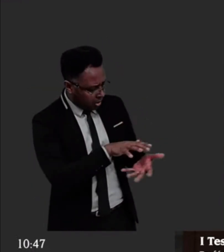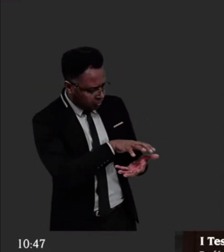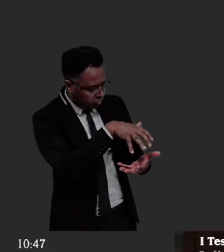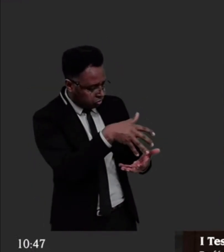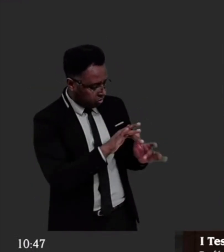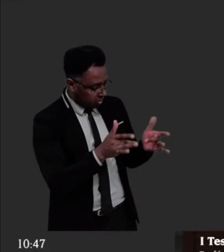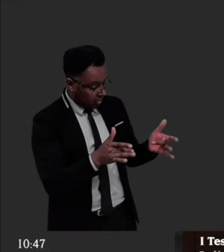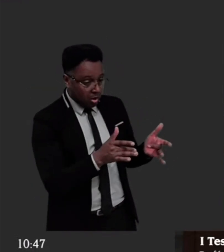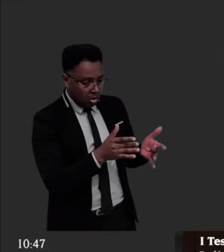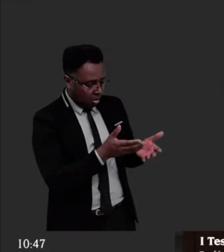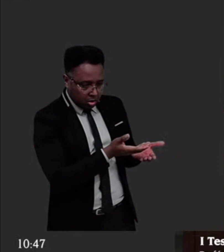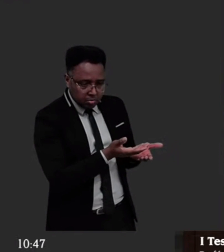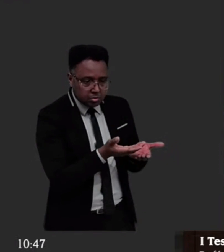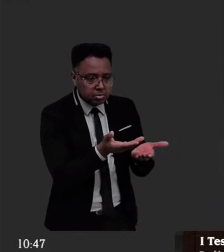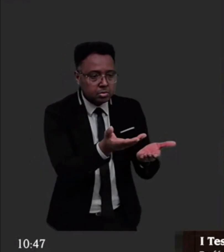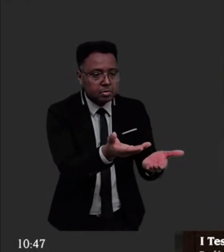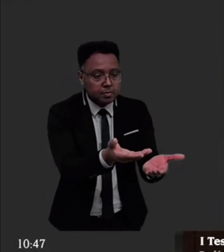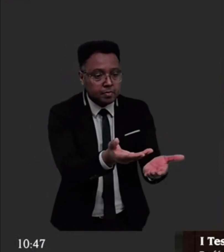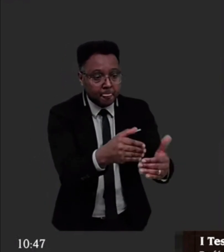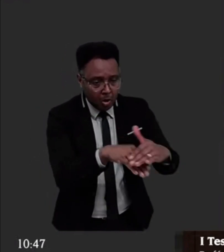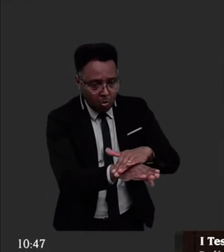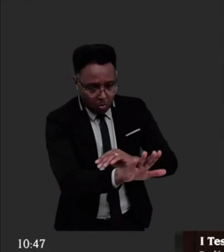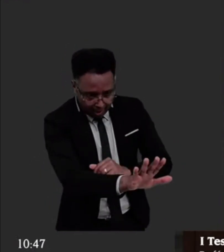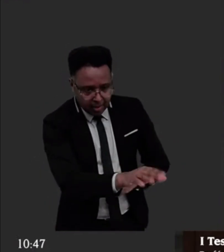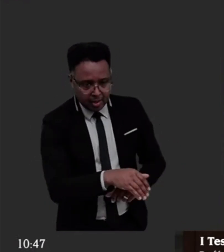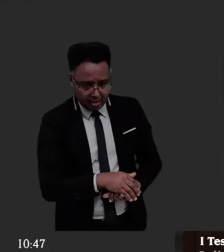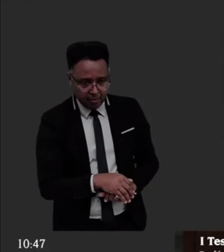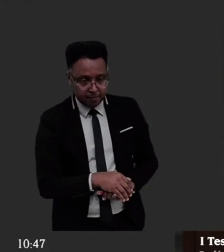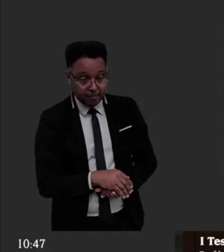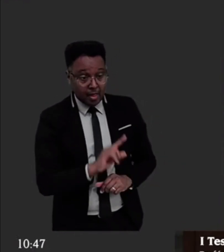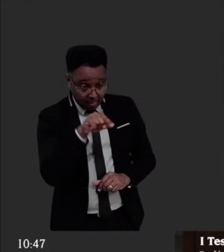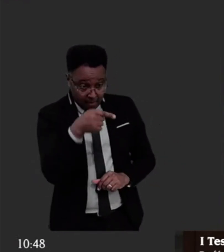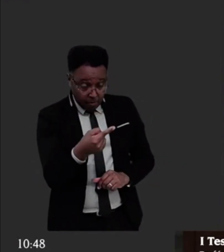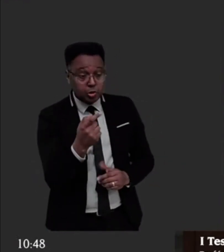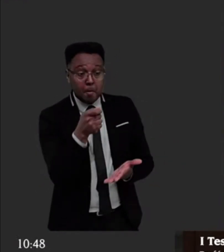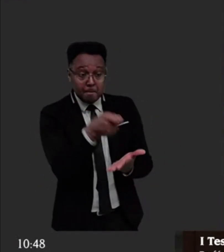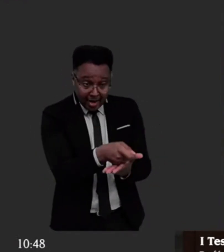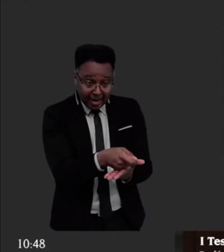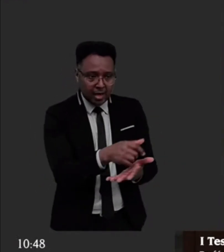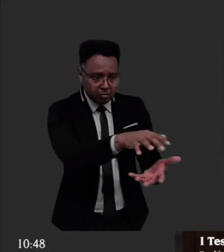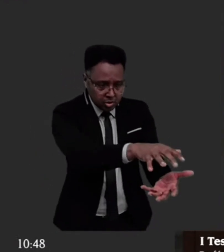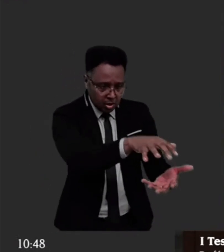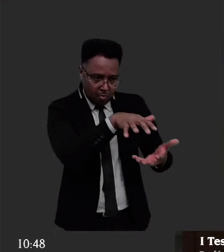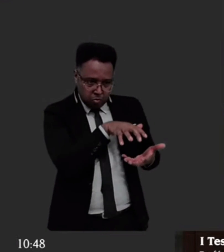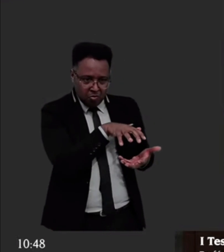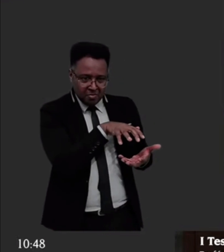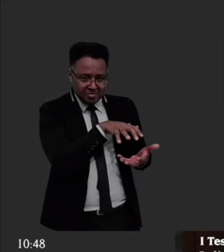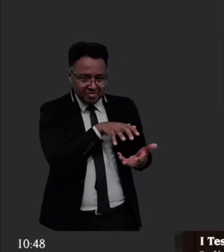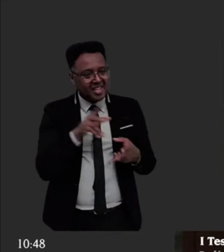promessa. Eu vou te pagar. Assim fez Deus. E o que ele penhorou sob